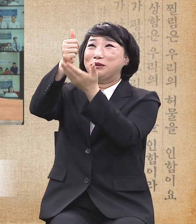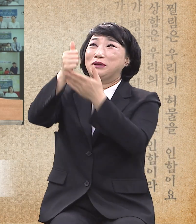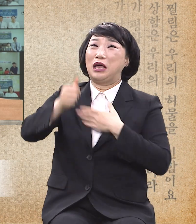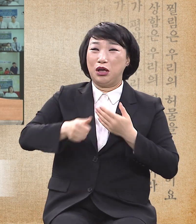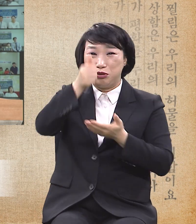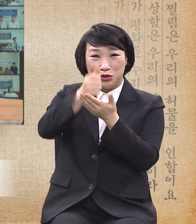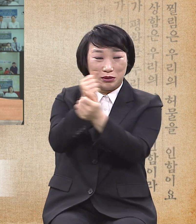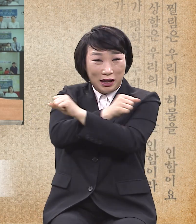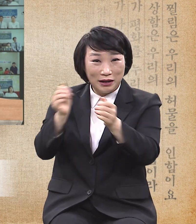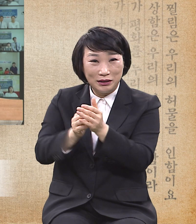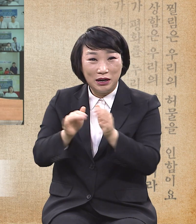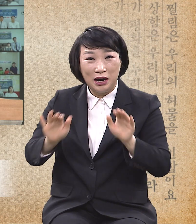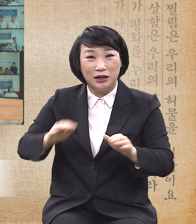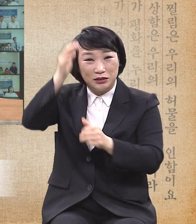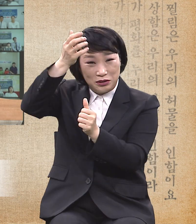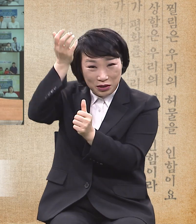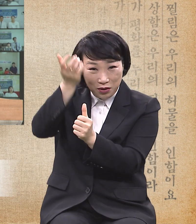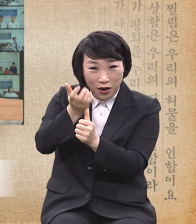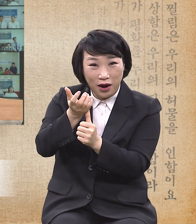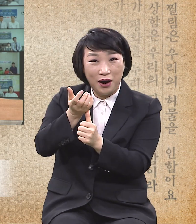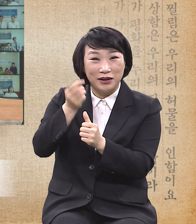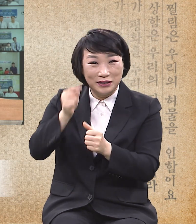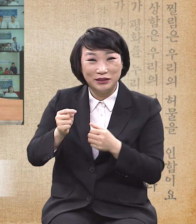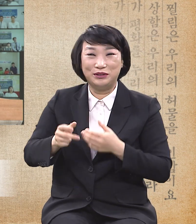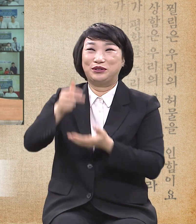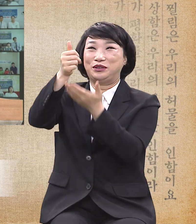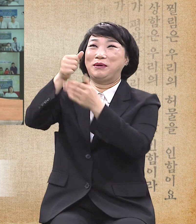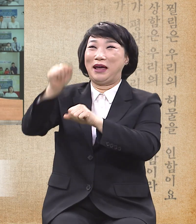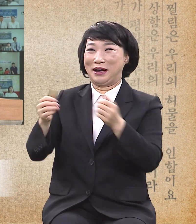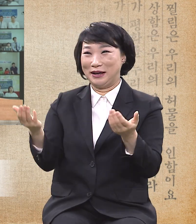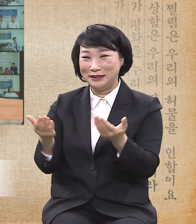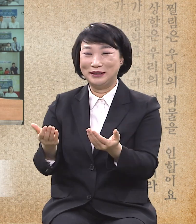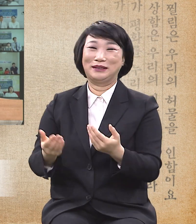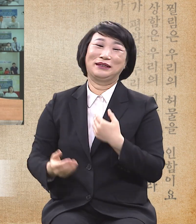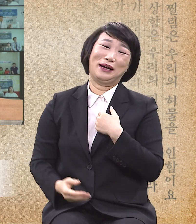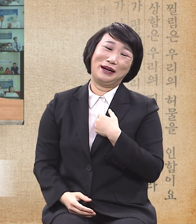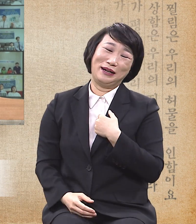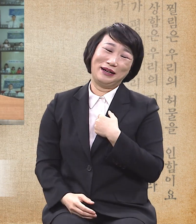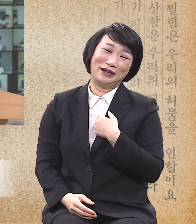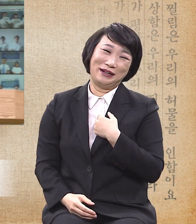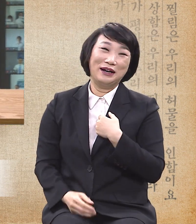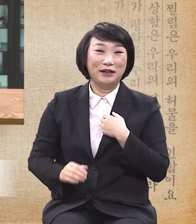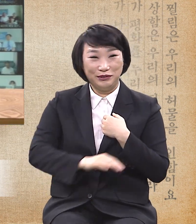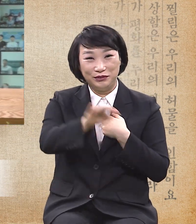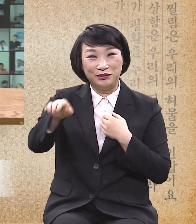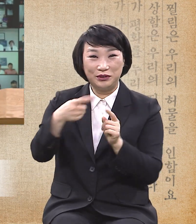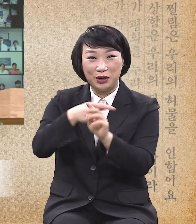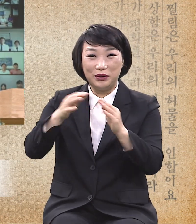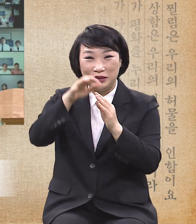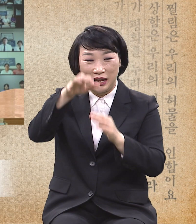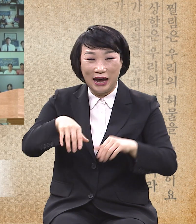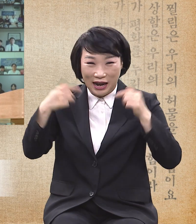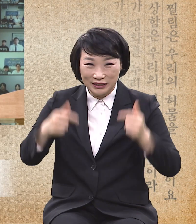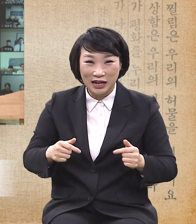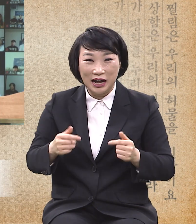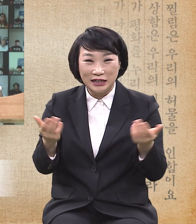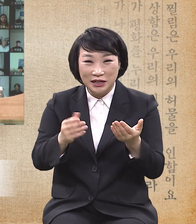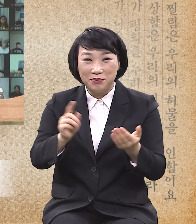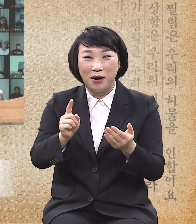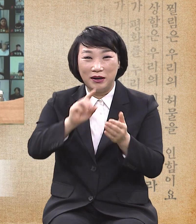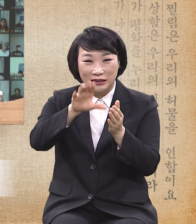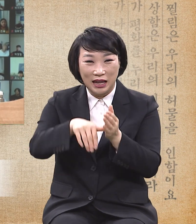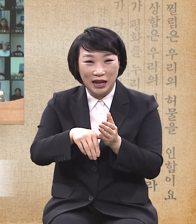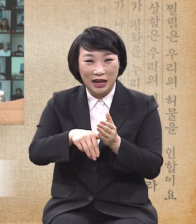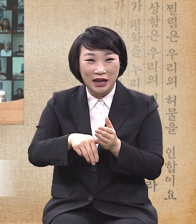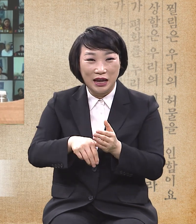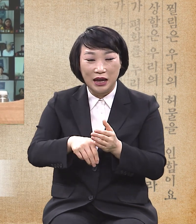내 죄를 사하시고 성령이 오셔서 그것도 주님이 하신 거야. 그래서 우리 교회는 무슨 일을 누가 있느냐?